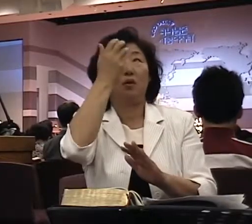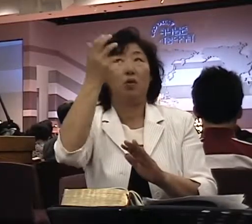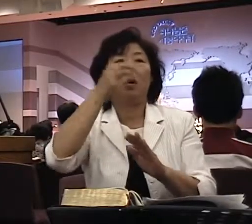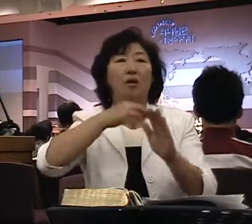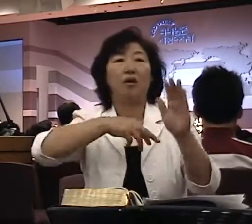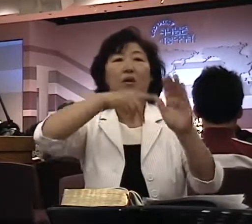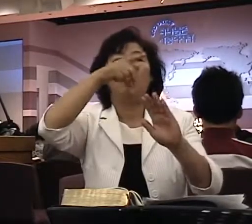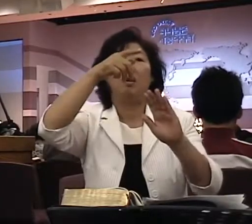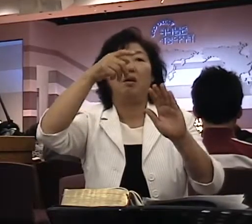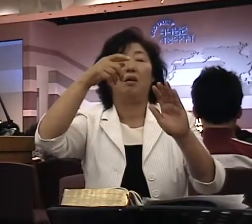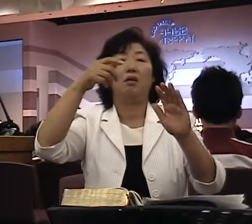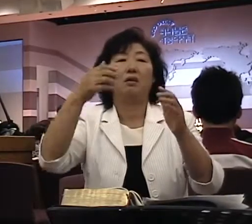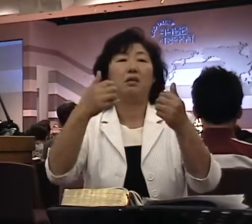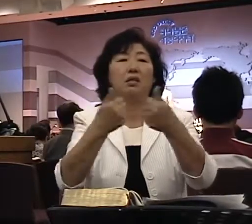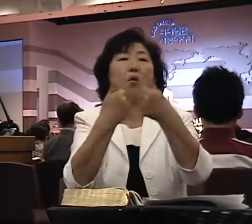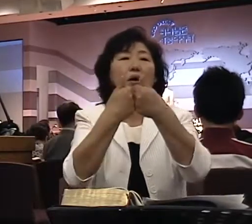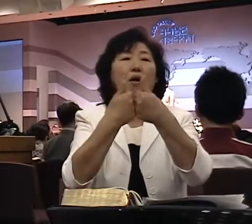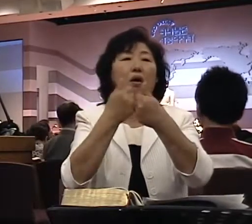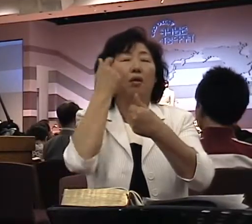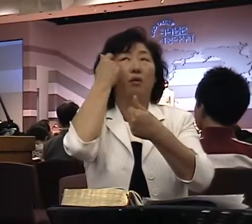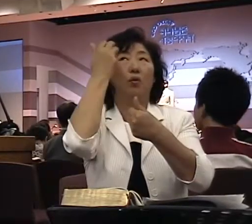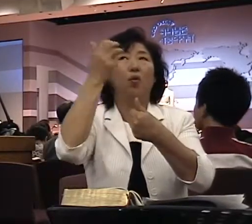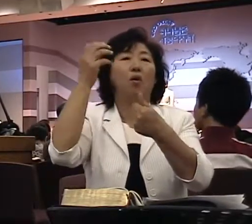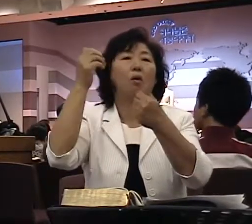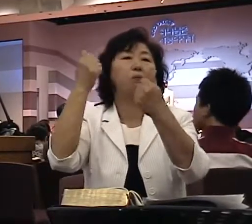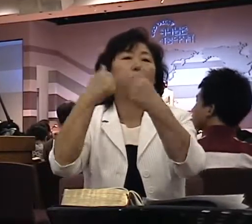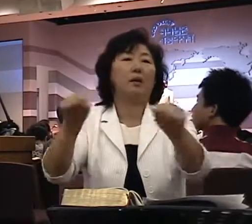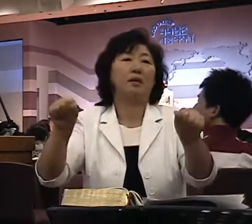거스려 싸우는 것에 영혼이 망가졌기 때문입니다.